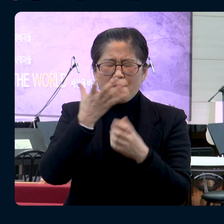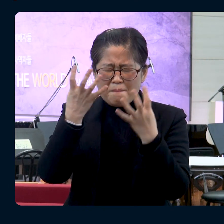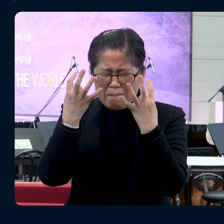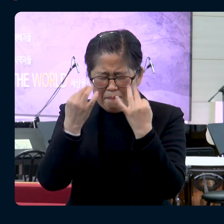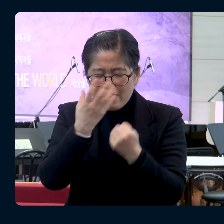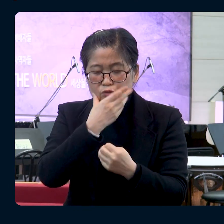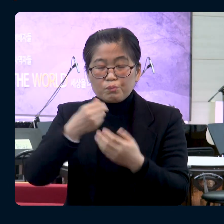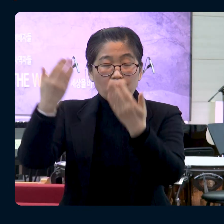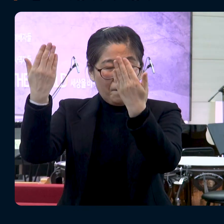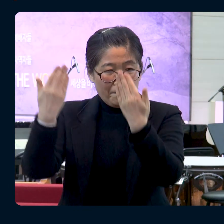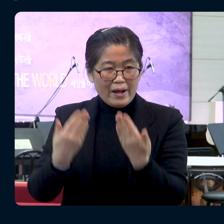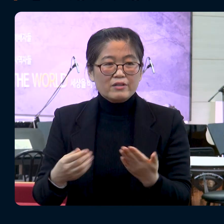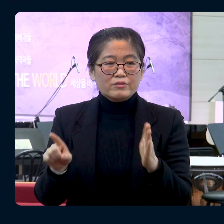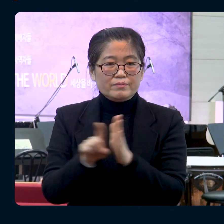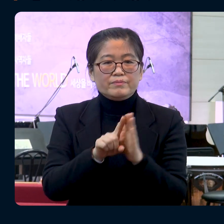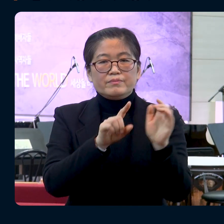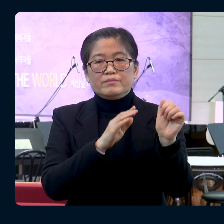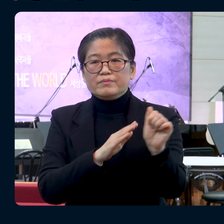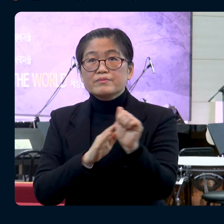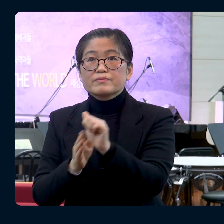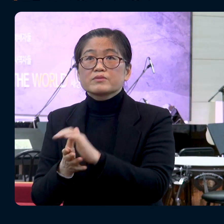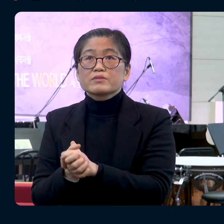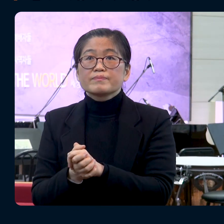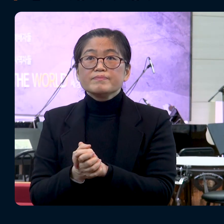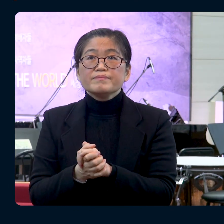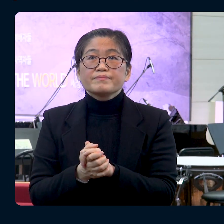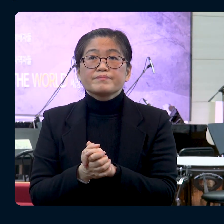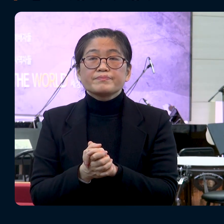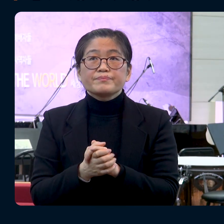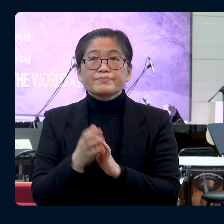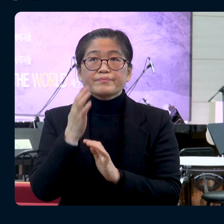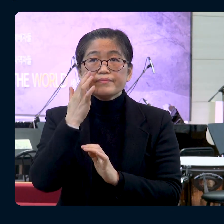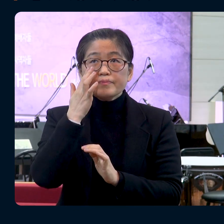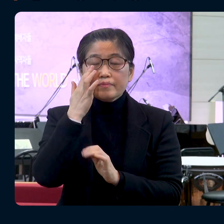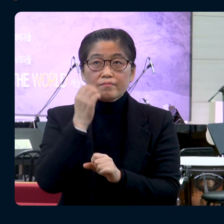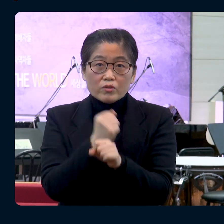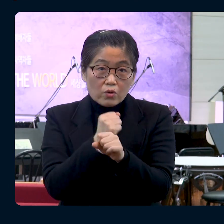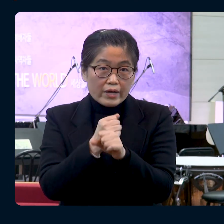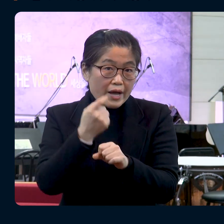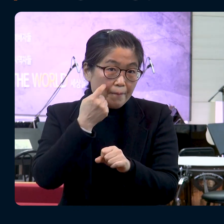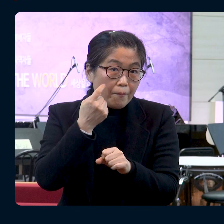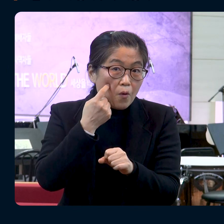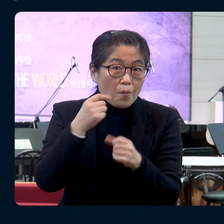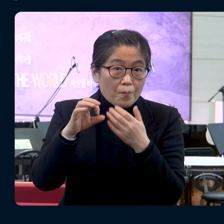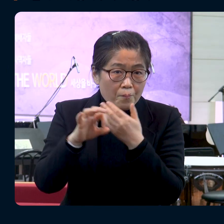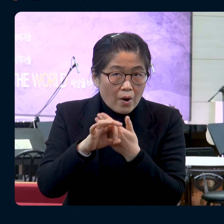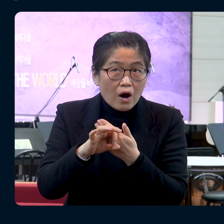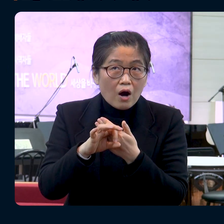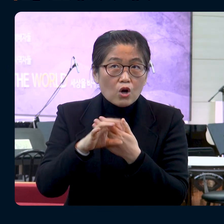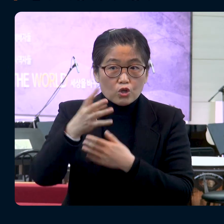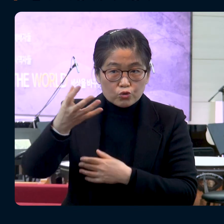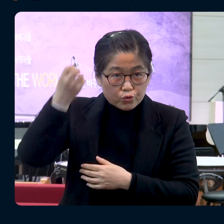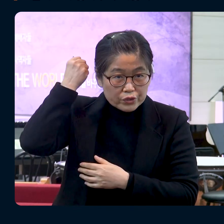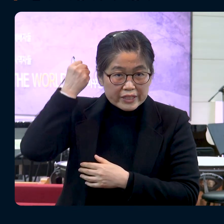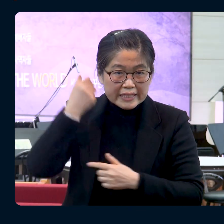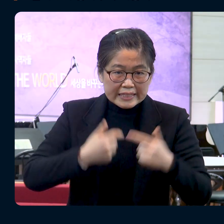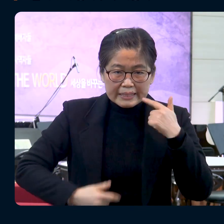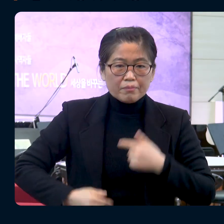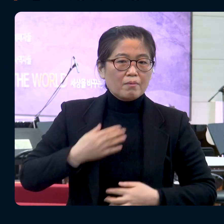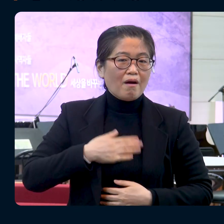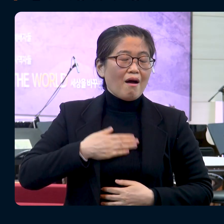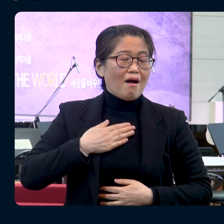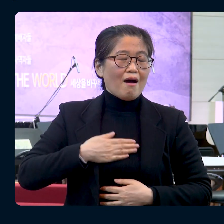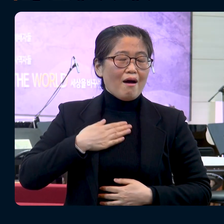영적 축복을 받을 줄로 믿습니다. 그렇게 해봐야만 아는 맛이 있어요. 그렇게